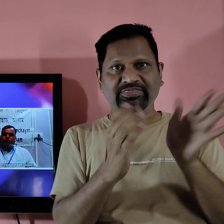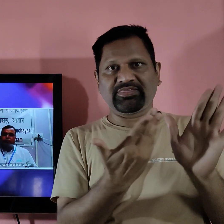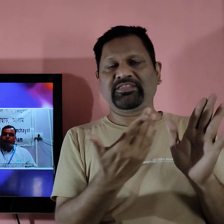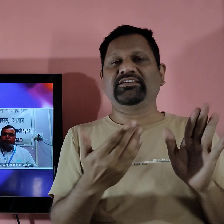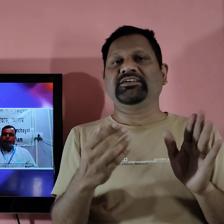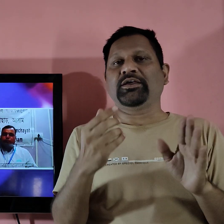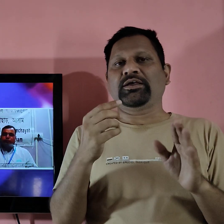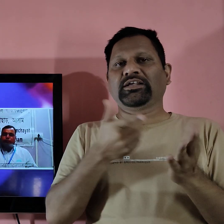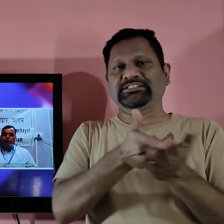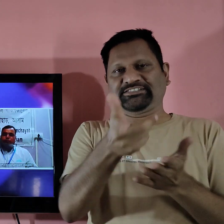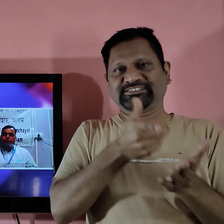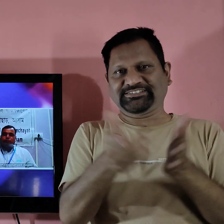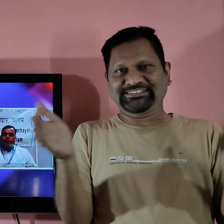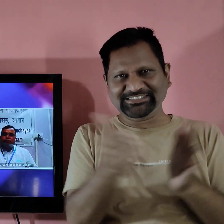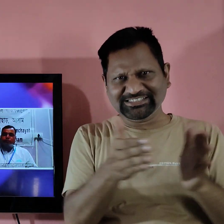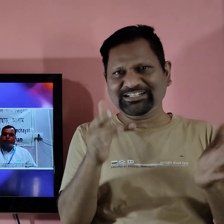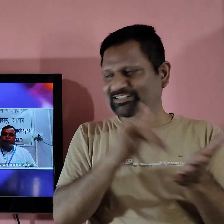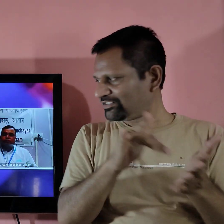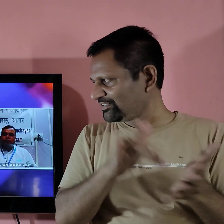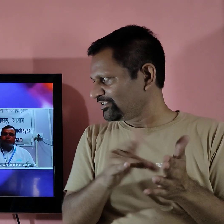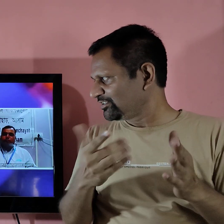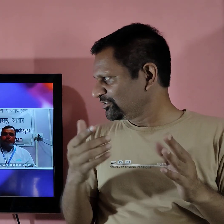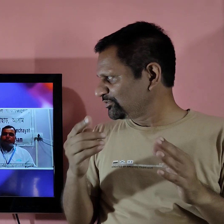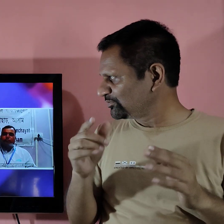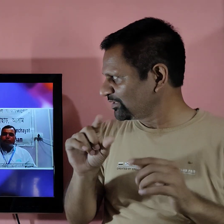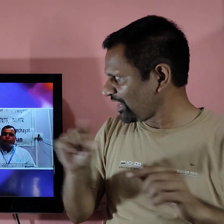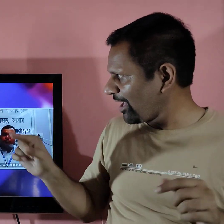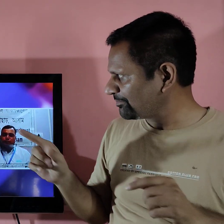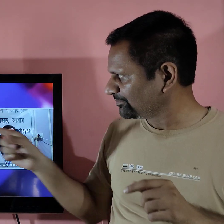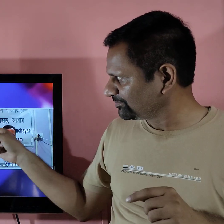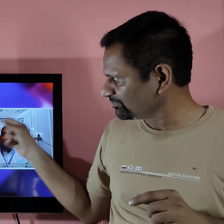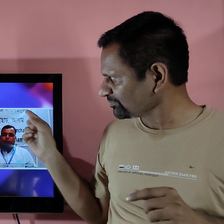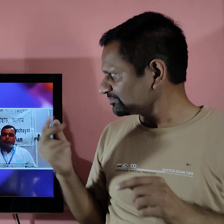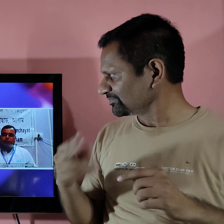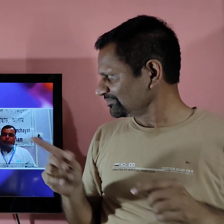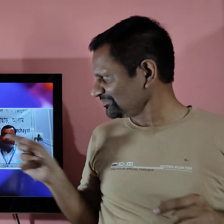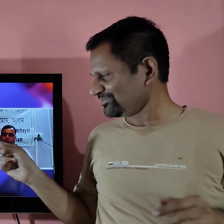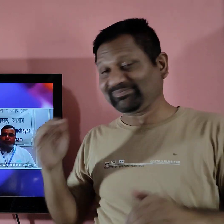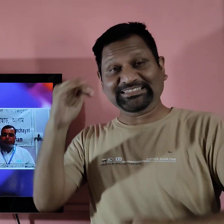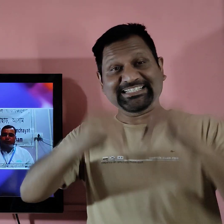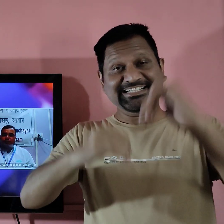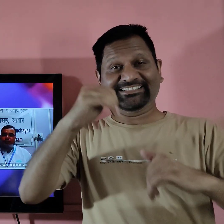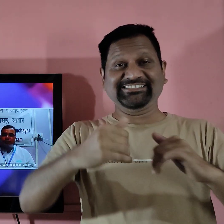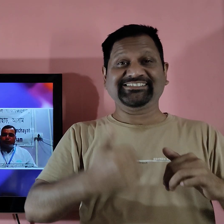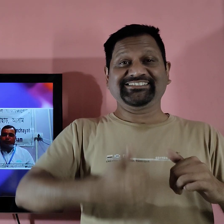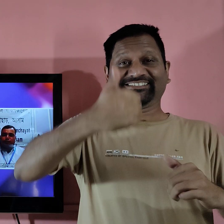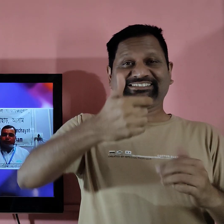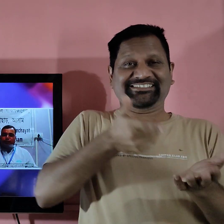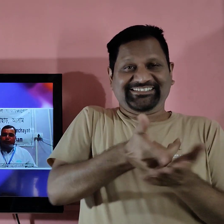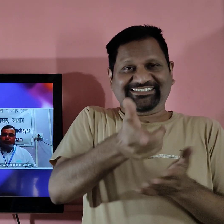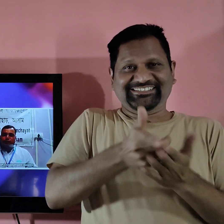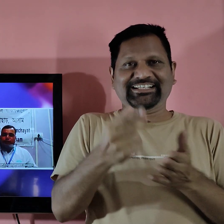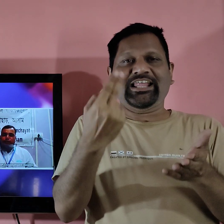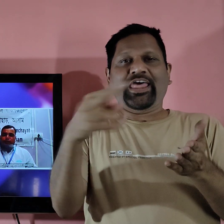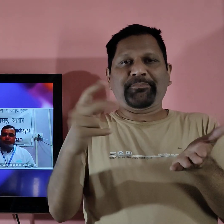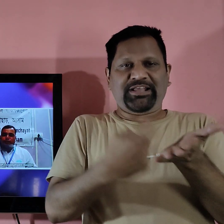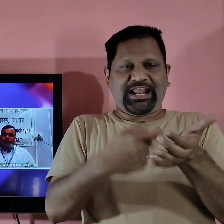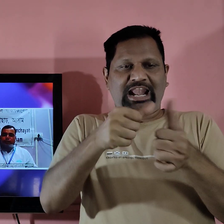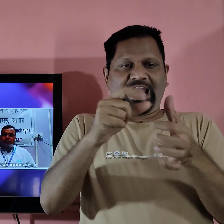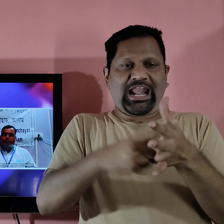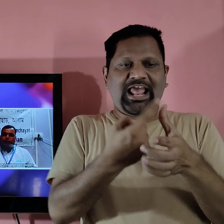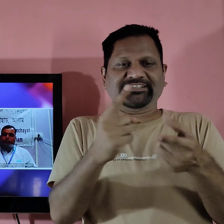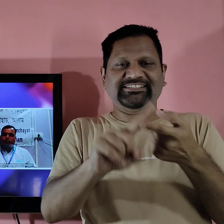पंचायत छोटा दूध पाटिल, यहाँ के प्रधान श्रीमान रंजीत सरकार जी हमारे साथ